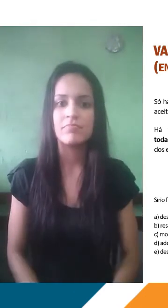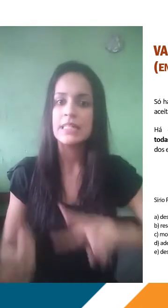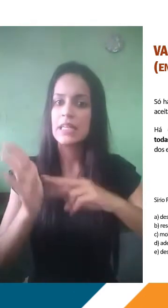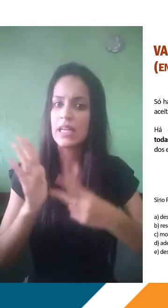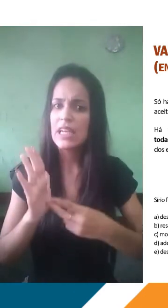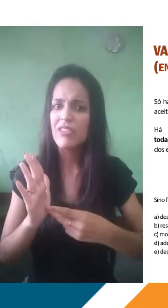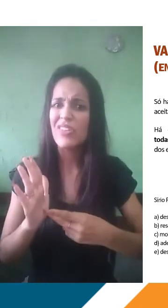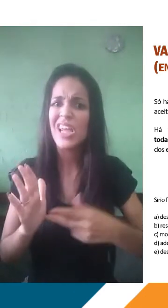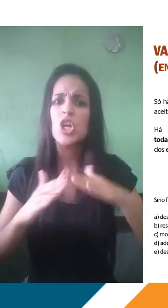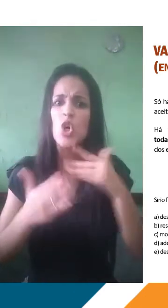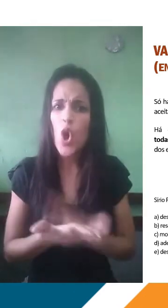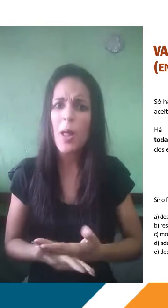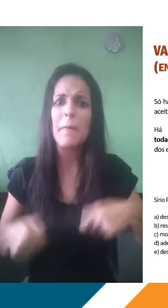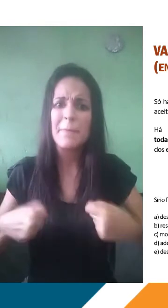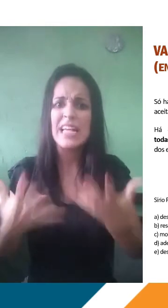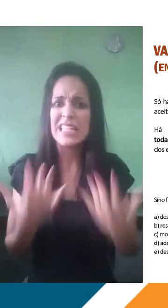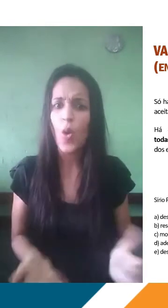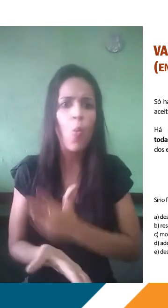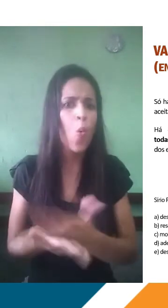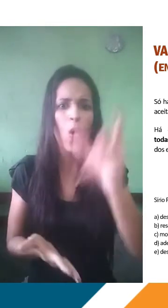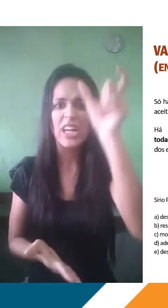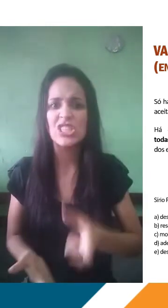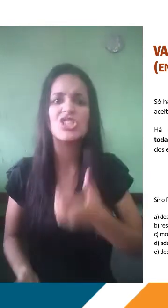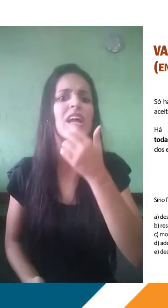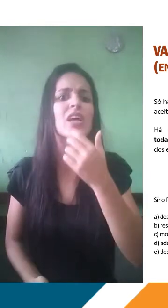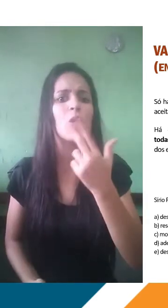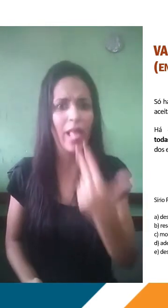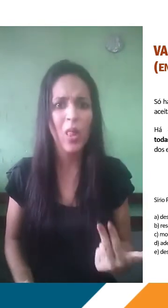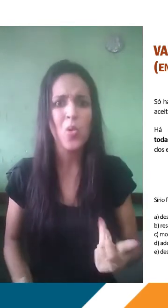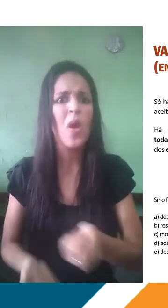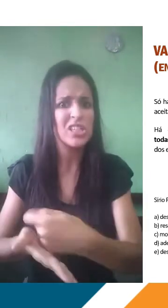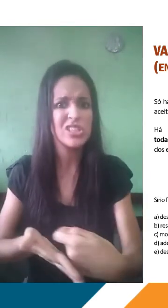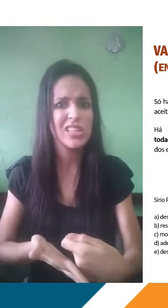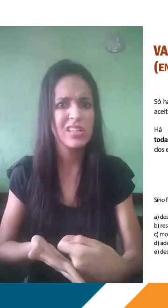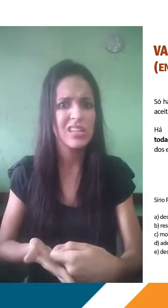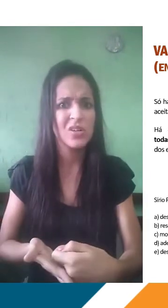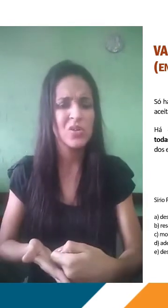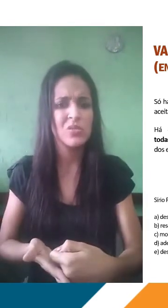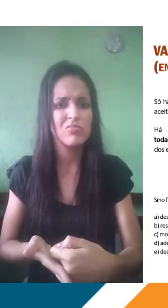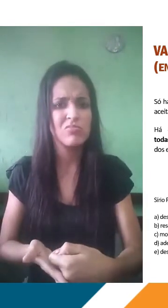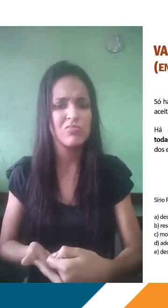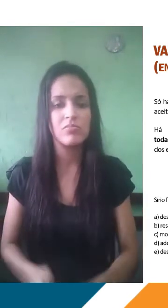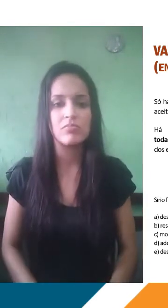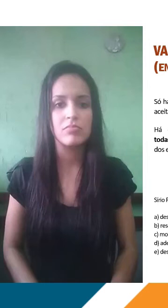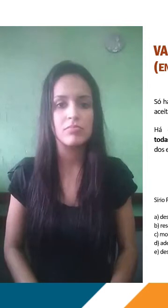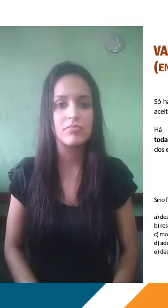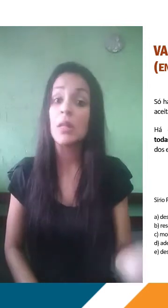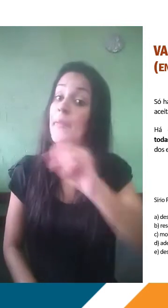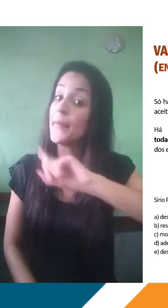escola deve aceitar qualquer forma de língua em suas atividades escritas? Não deve mais corrigir? Não